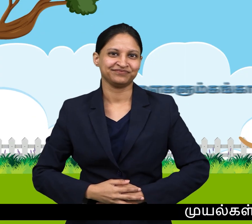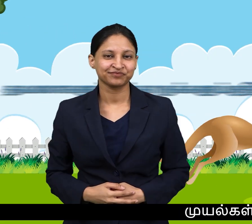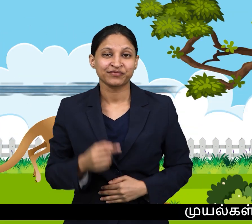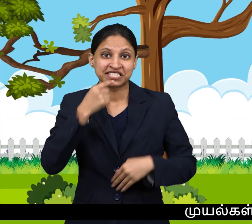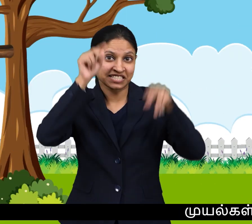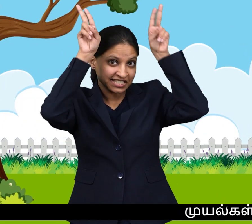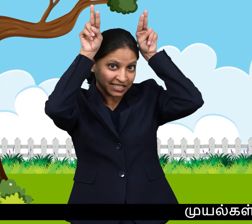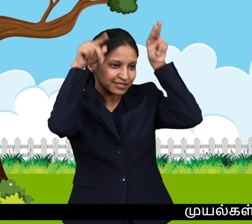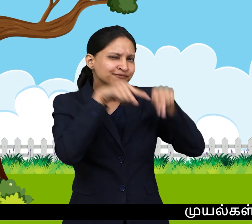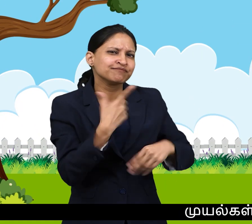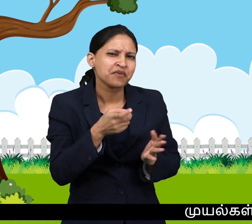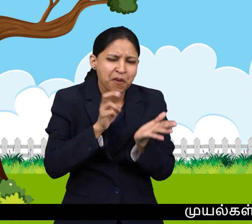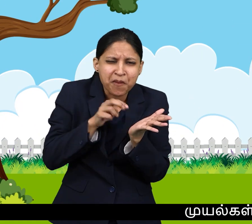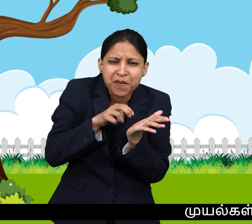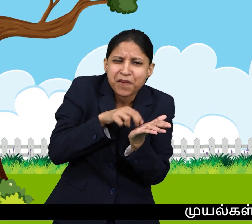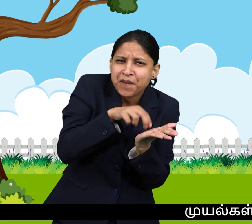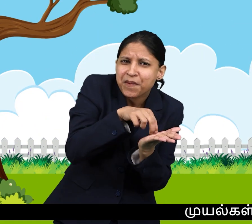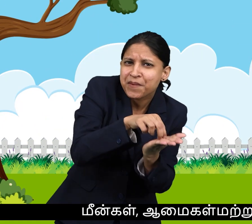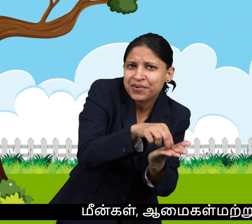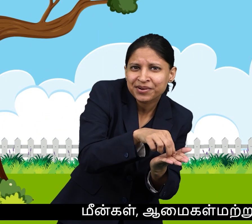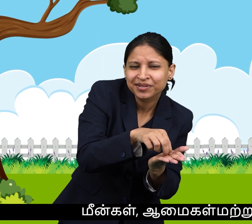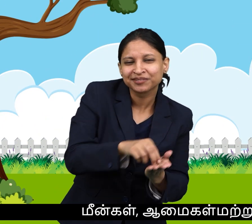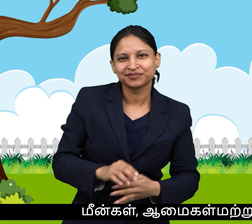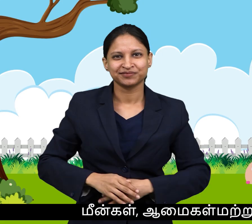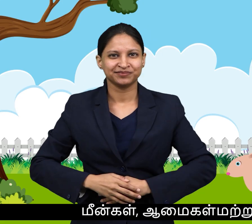மீன்கள், ஆமைகள் மற்றும் டால்பின்கள் நீந்துகின்றன.